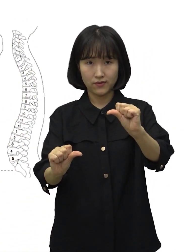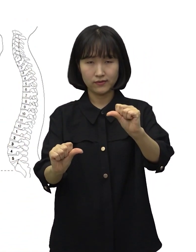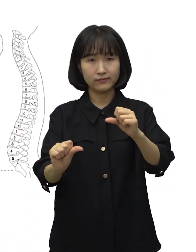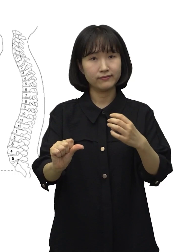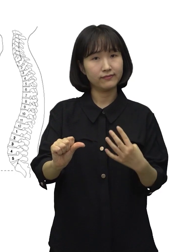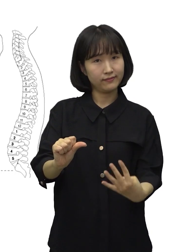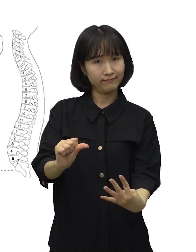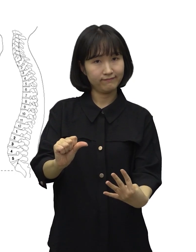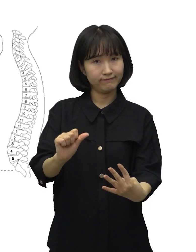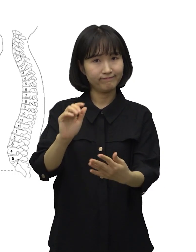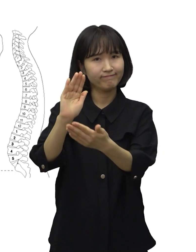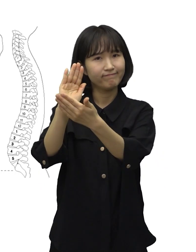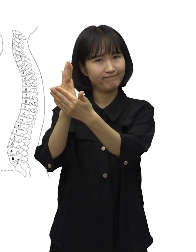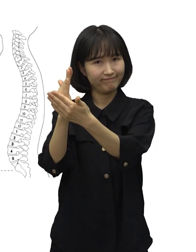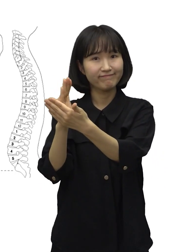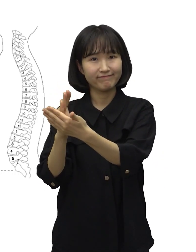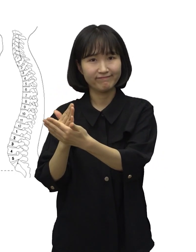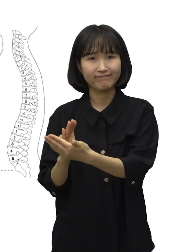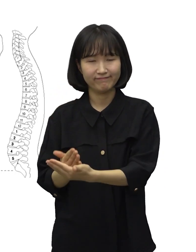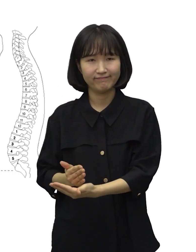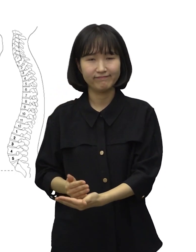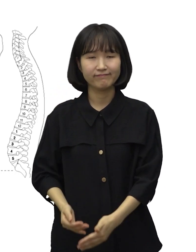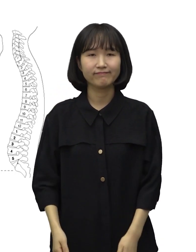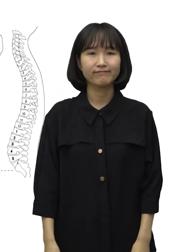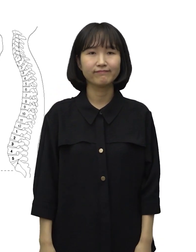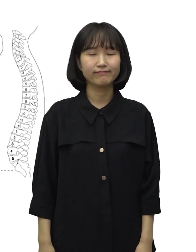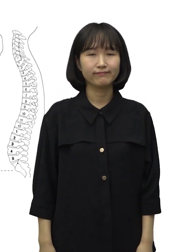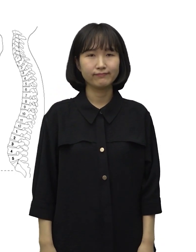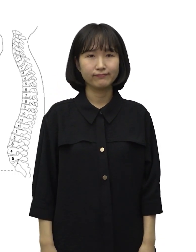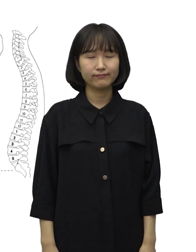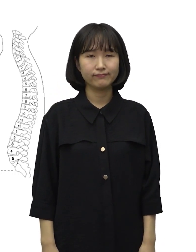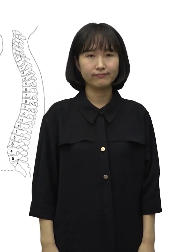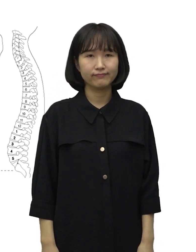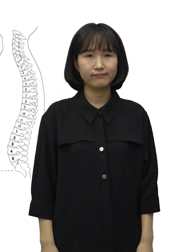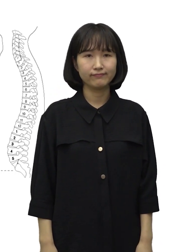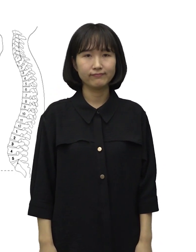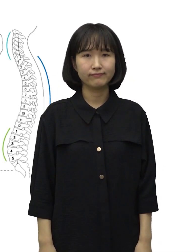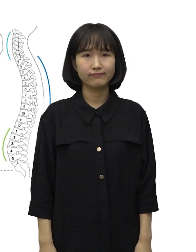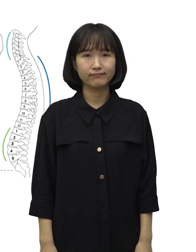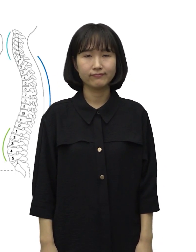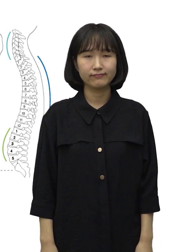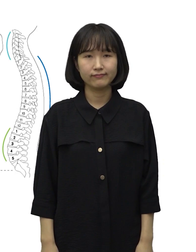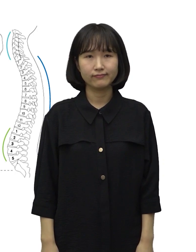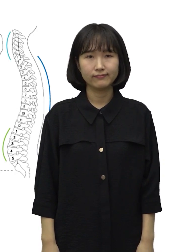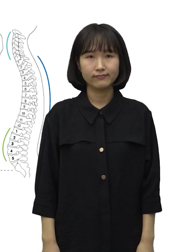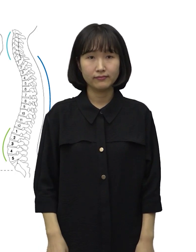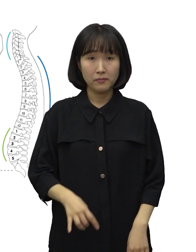5개, 천추 5개, 밑추 4개로 구성되어 있습니다.